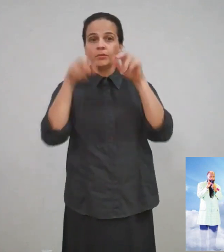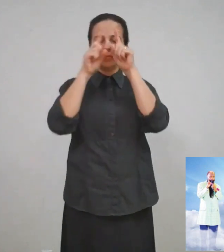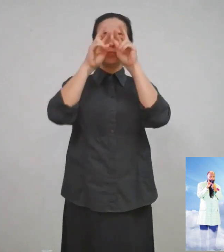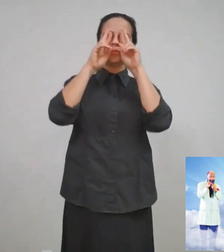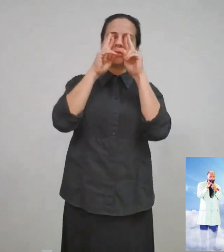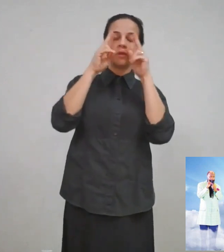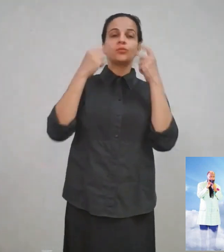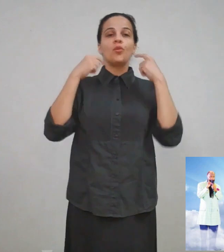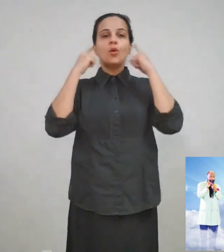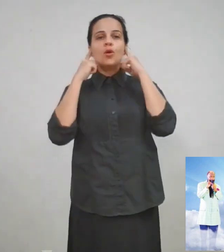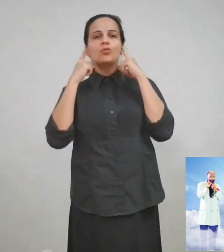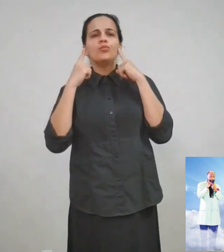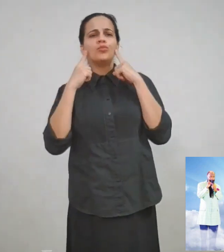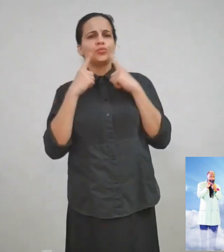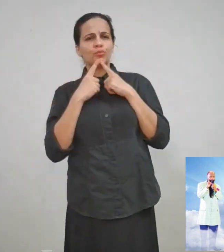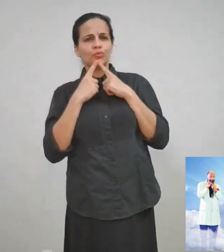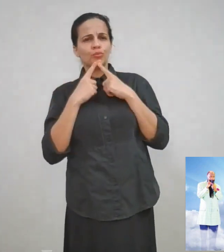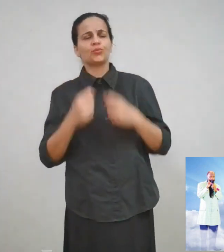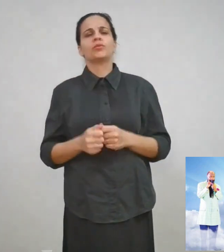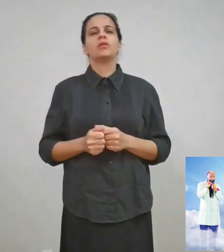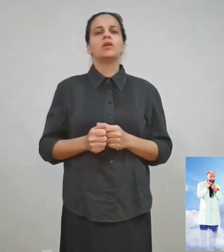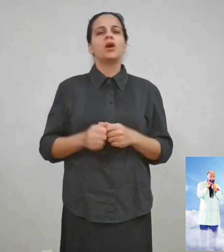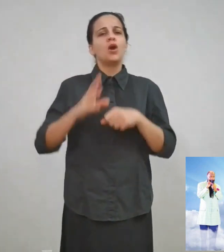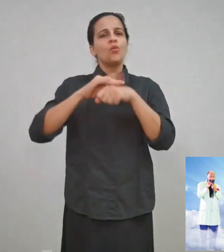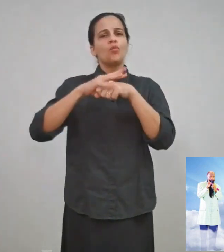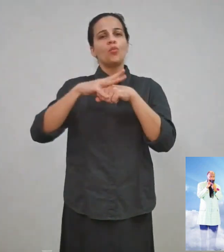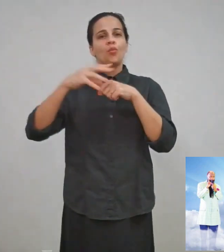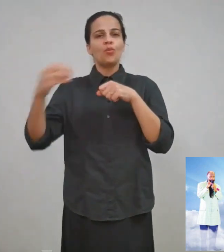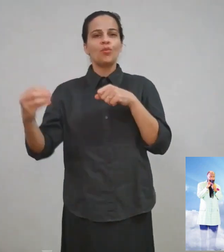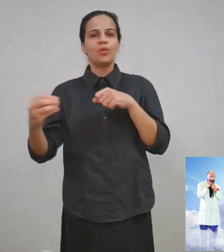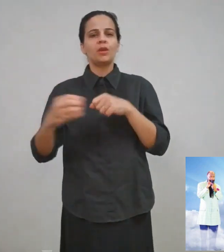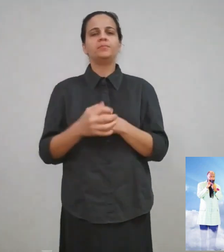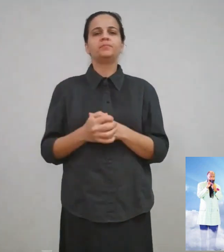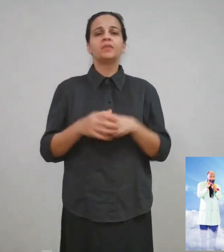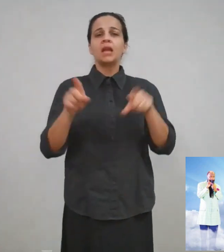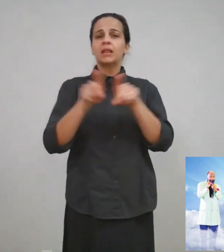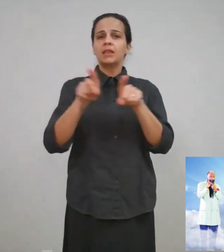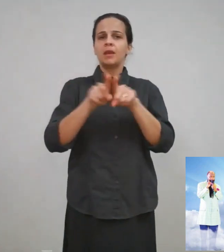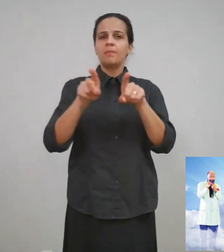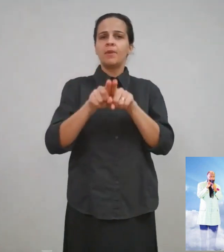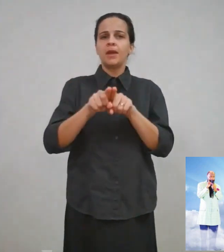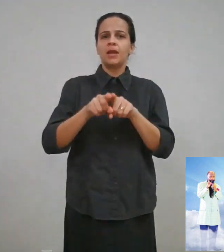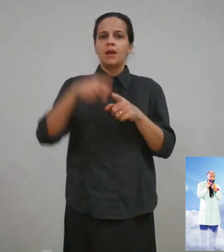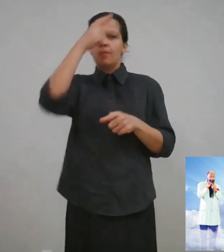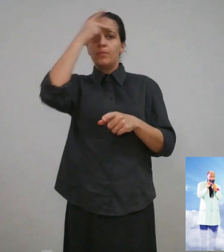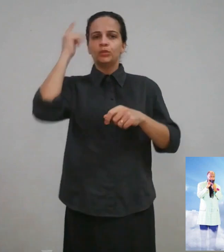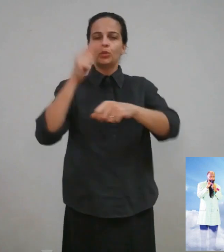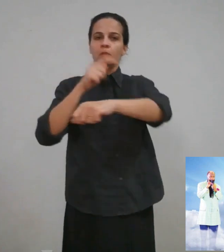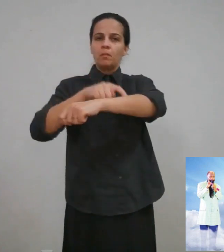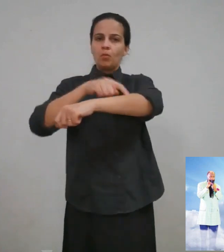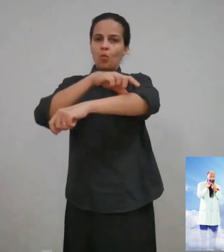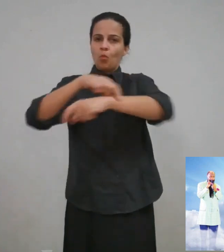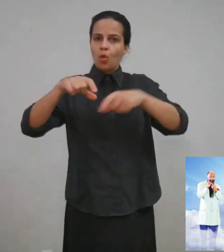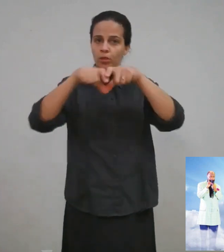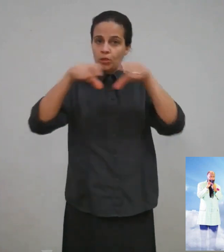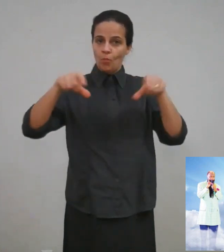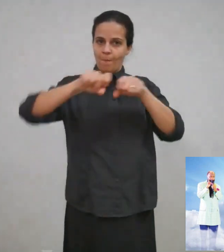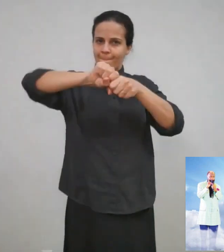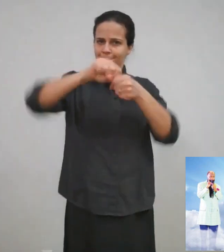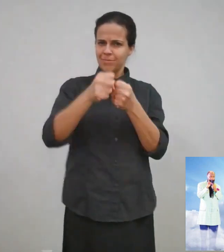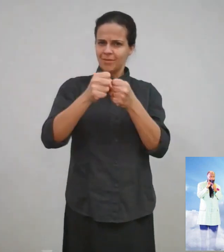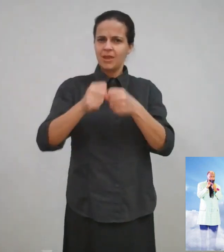e curar os nossos quebrados, destruir os cânceres, os tumores, as enfermidades do